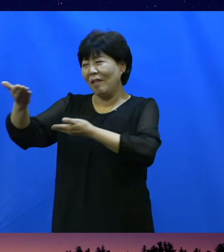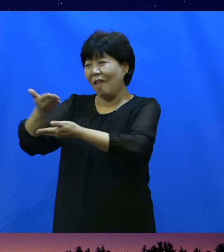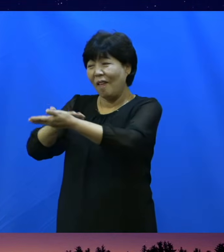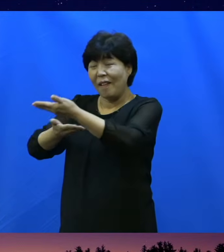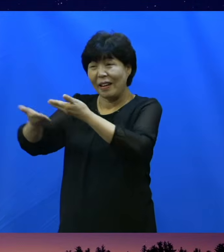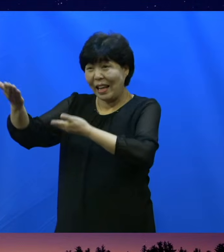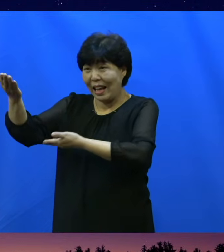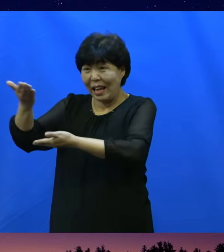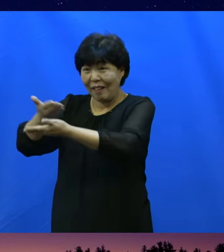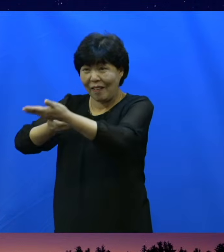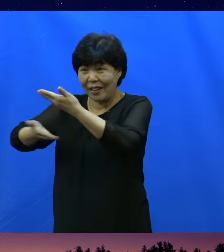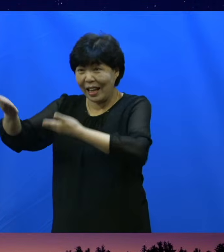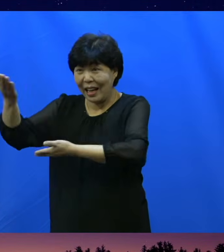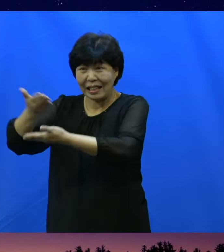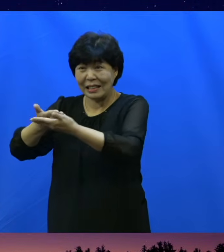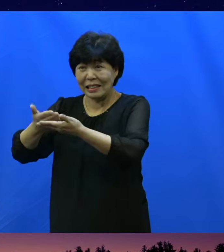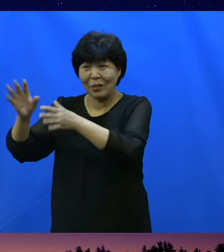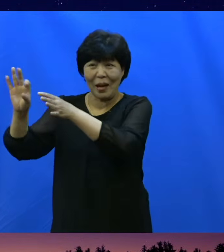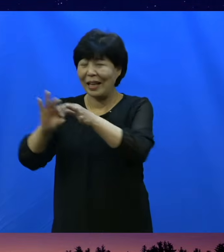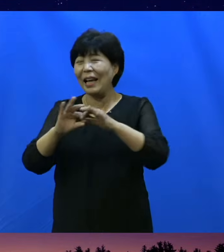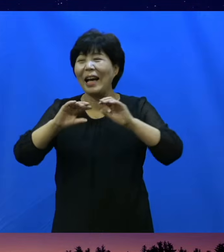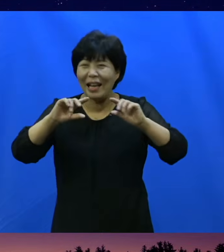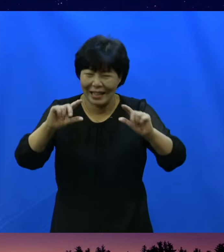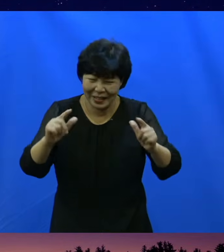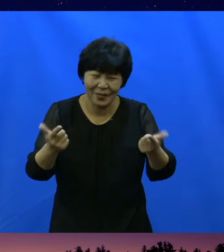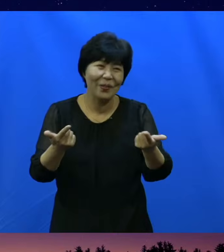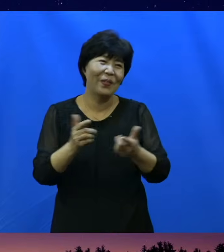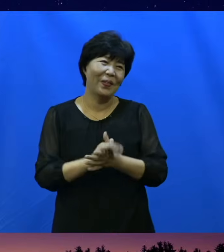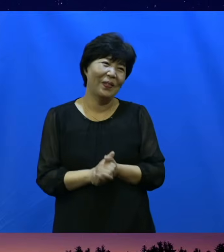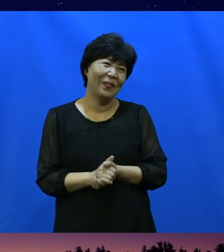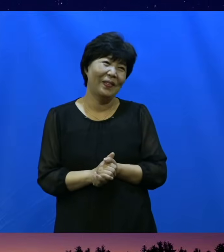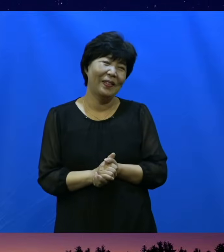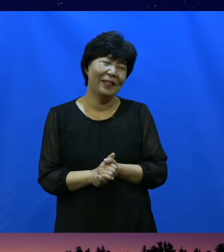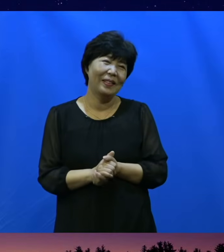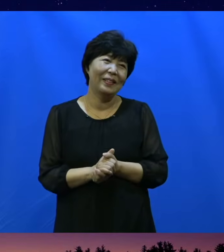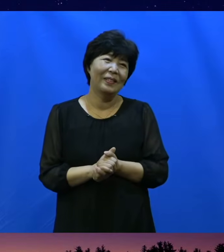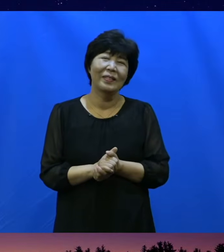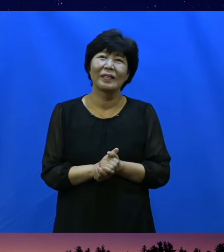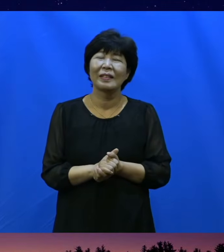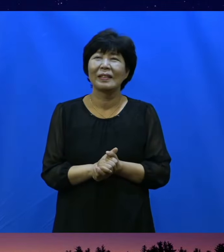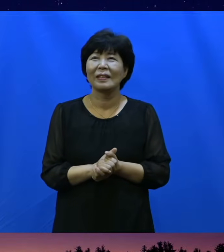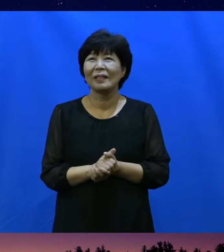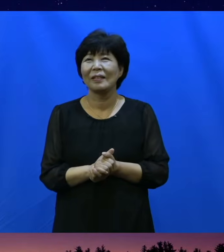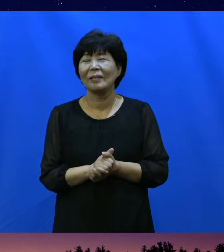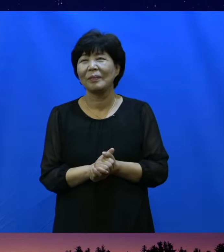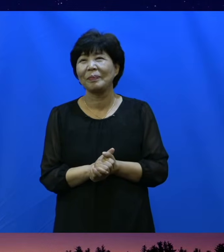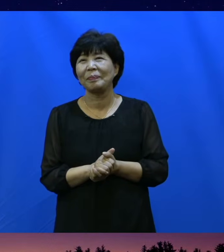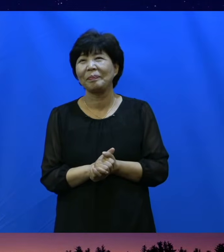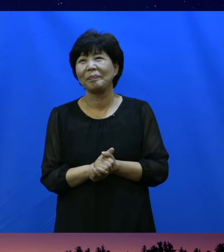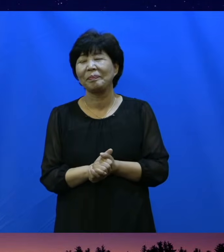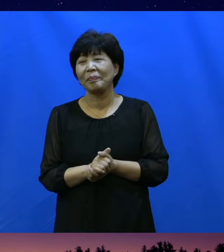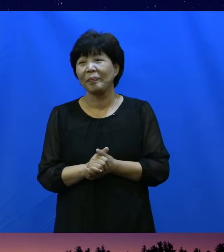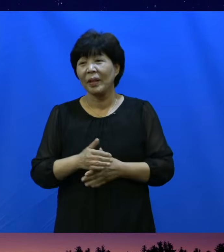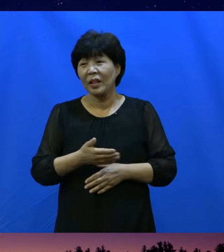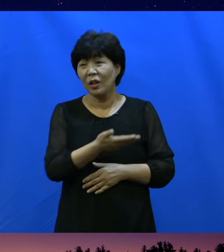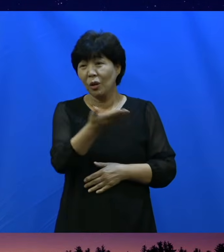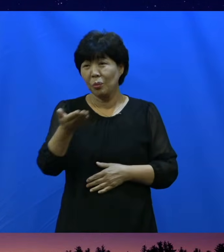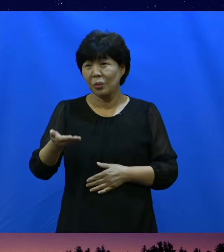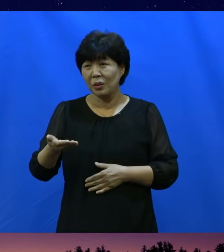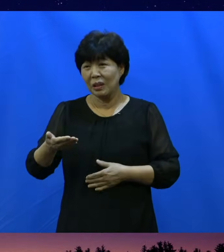관계. 컨트랙을 맺어서 거래하고 거래를 파기하고 막 이렇게 할 수 있는 게 아니에요. 여러분, 거래는